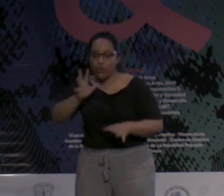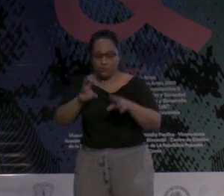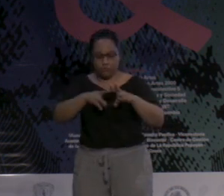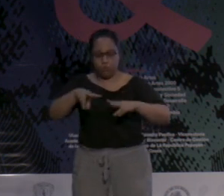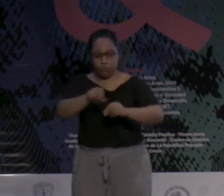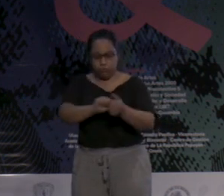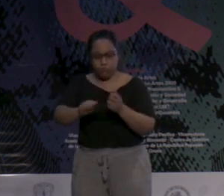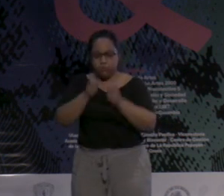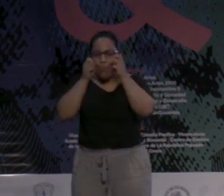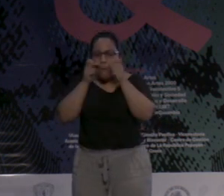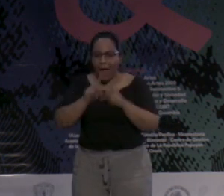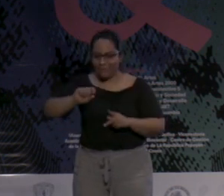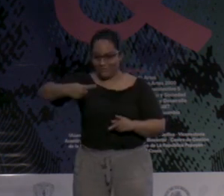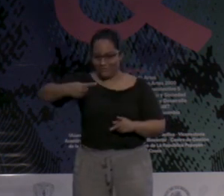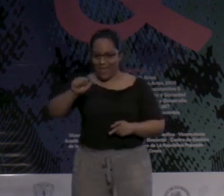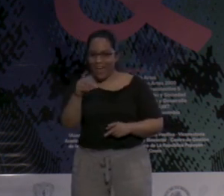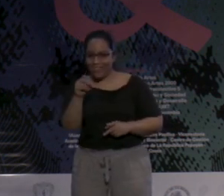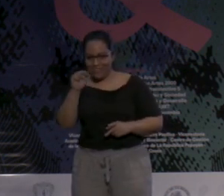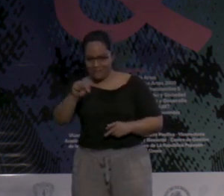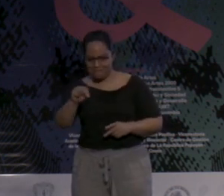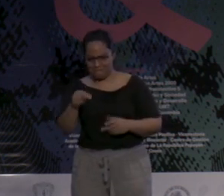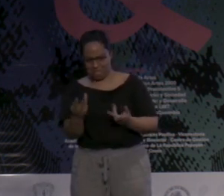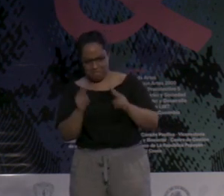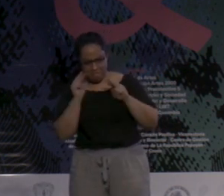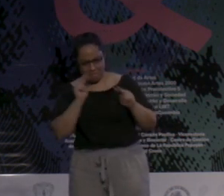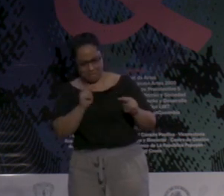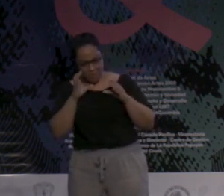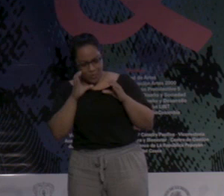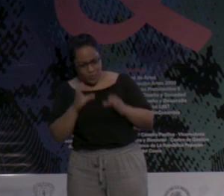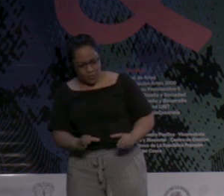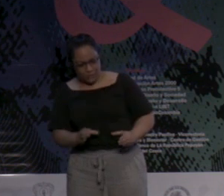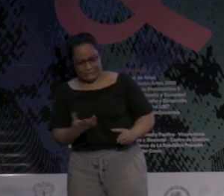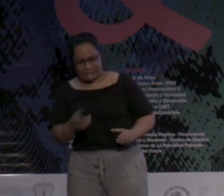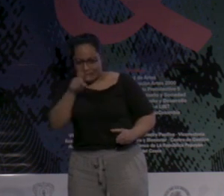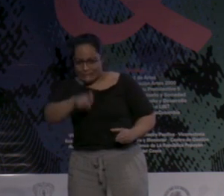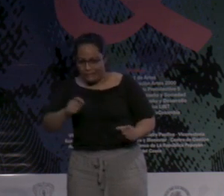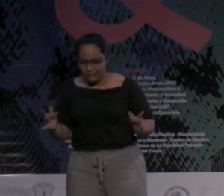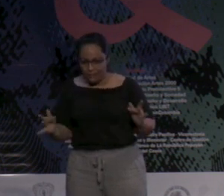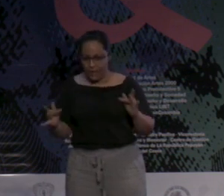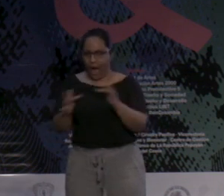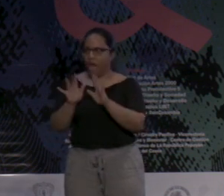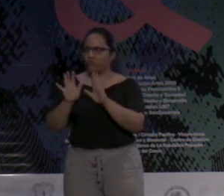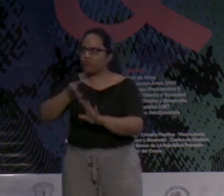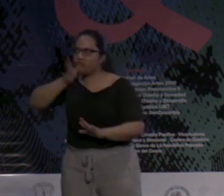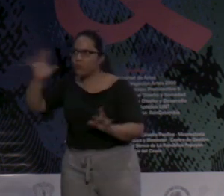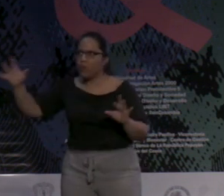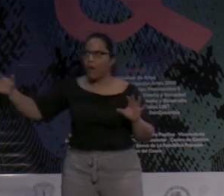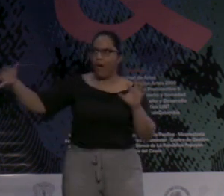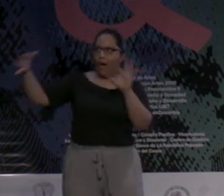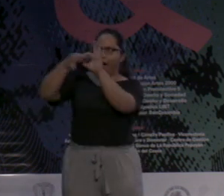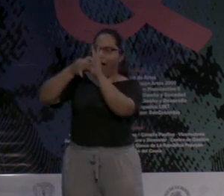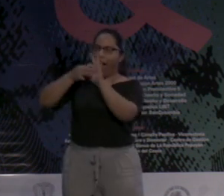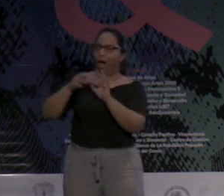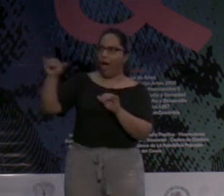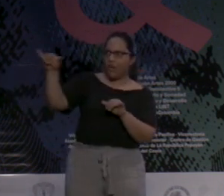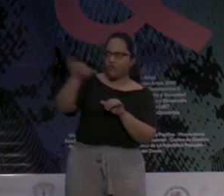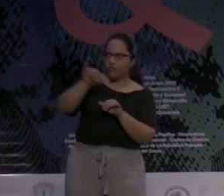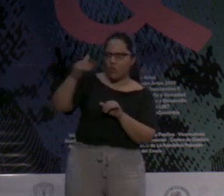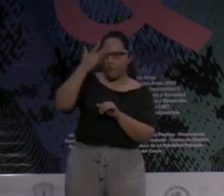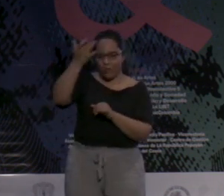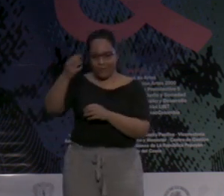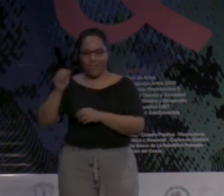semejanza, pues mirar el cuerpo de Adán debía ser una cercanía de la perfección de Dios. Adán se parece un poco a Dios porque él lo